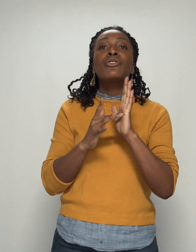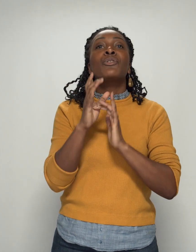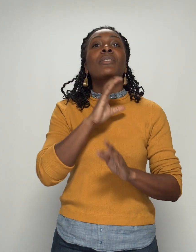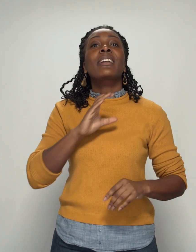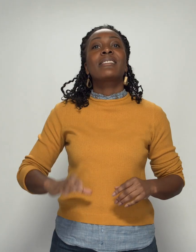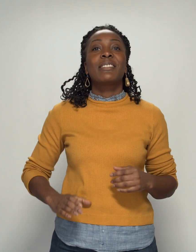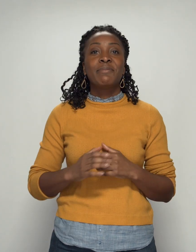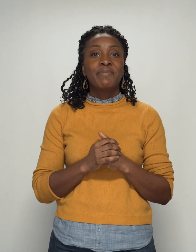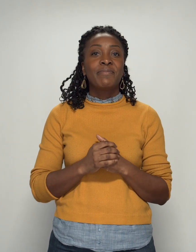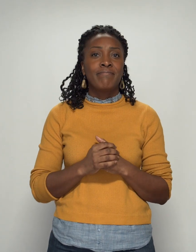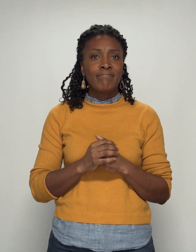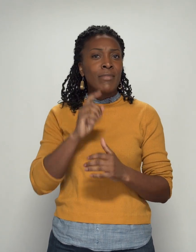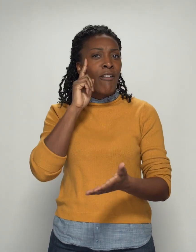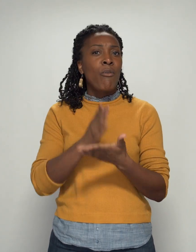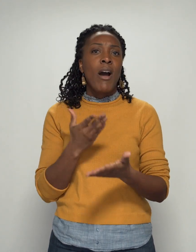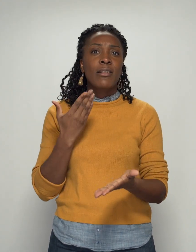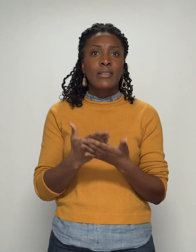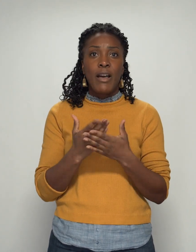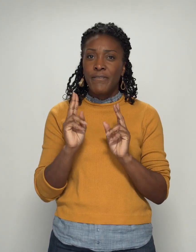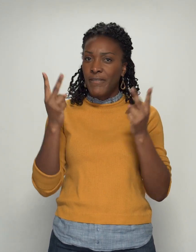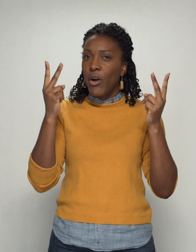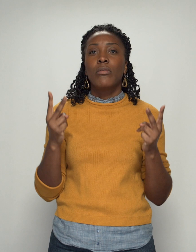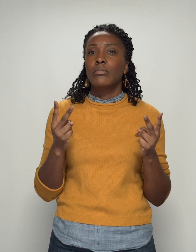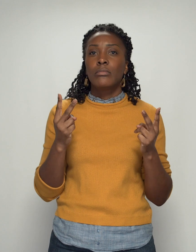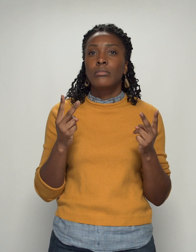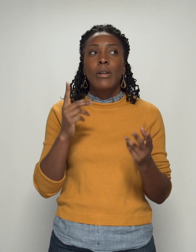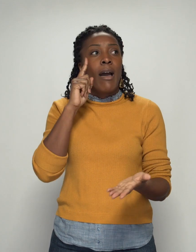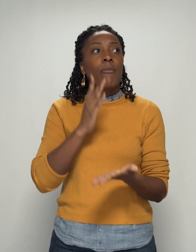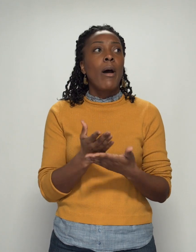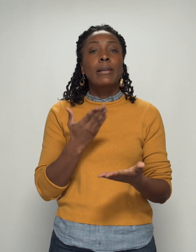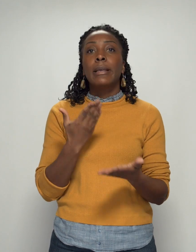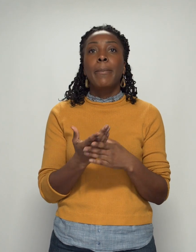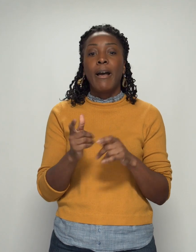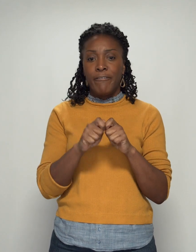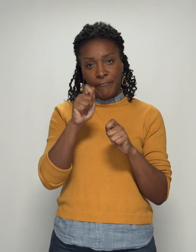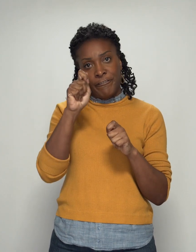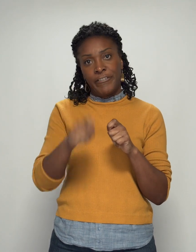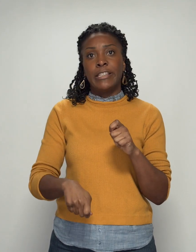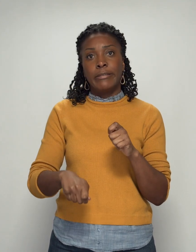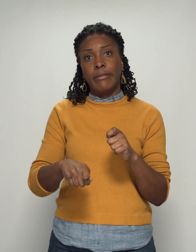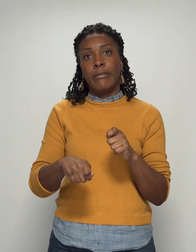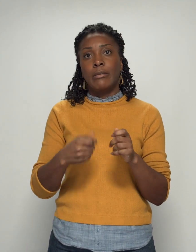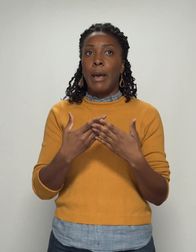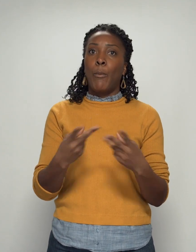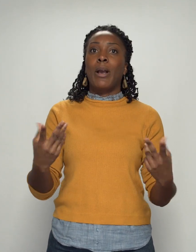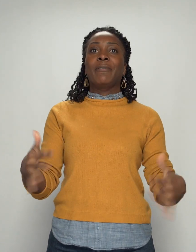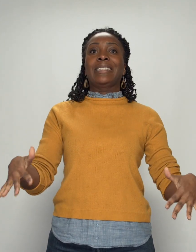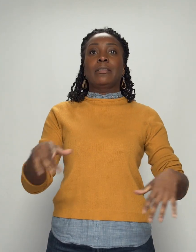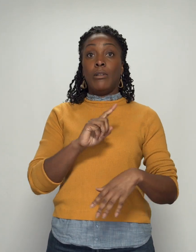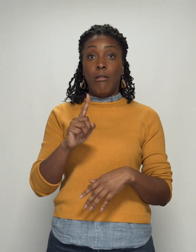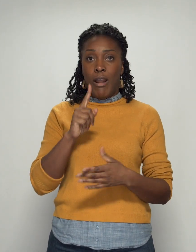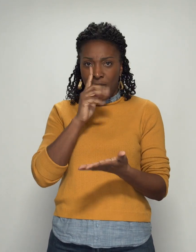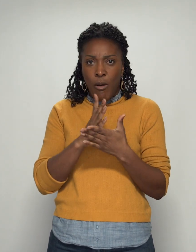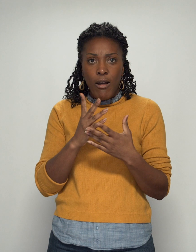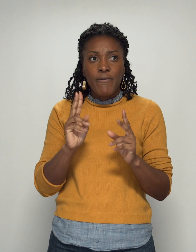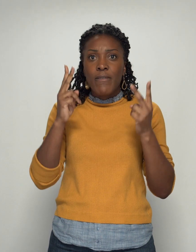Christ. Notre foi est une foi vivante. C'est pas quelque chose qui est déclaré, c'est pas quelque chose qui est proclamé. La foi est